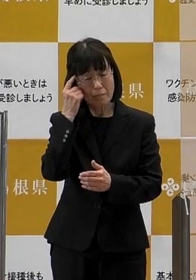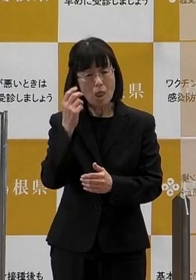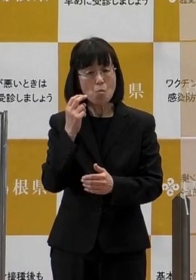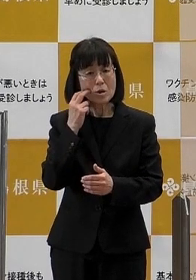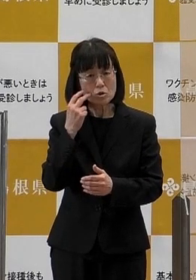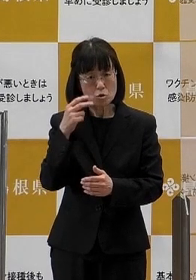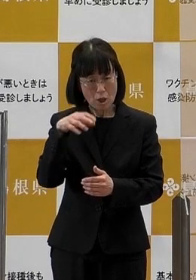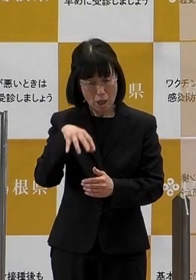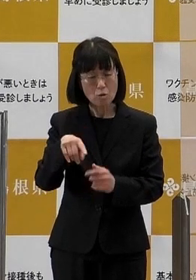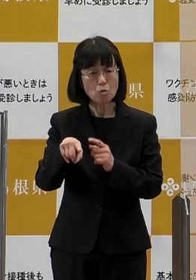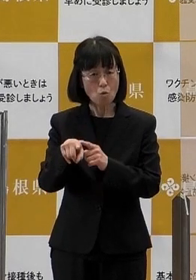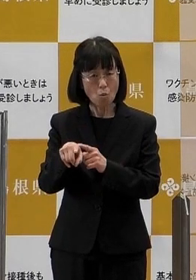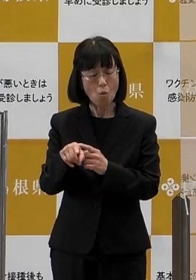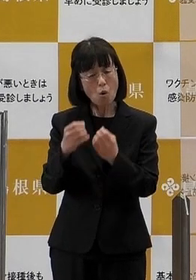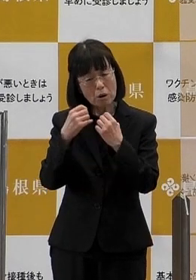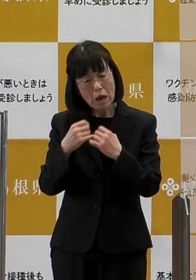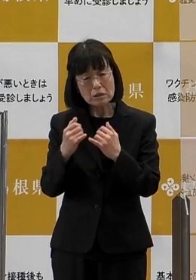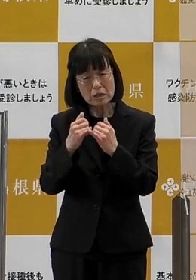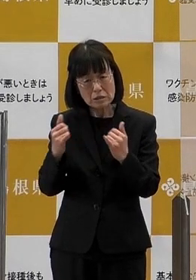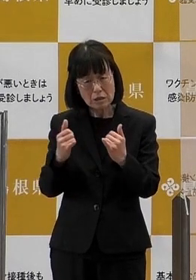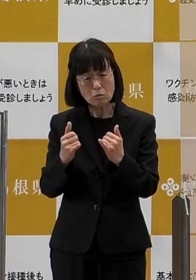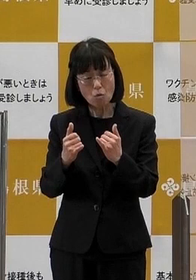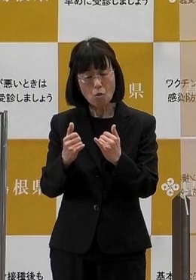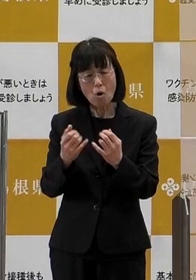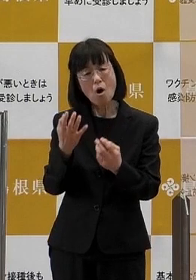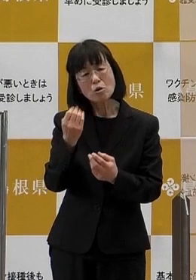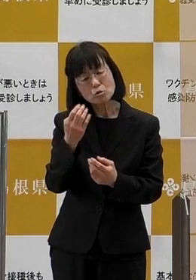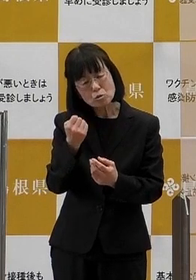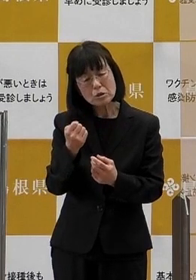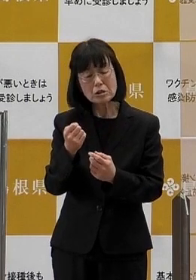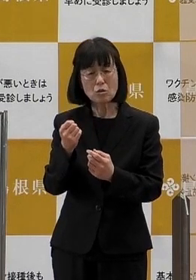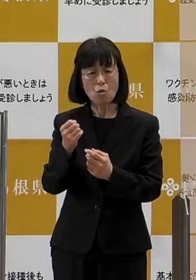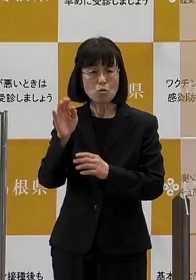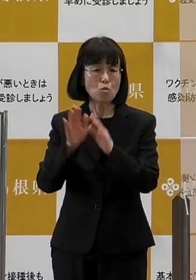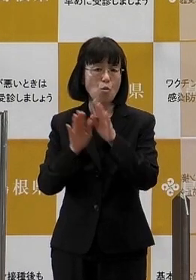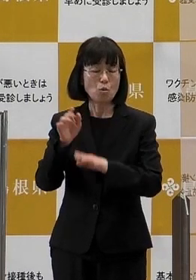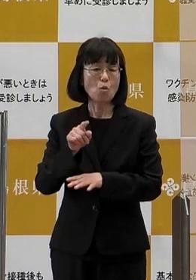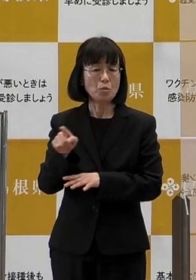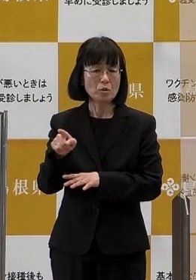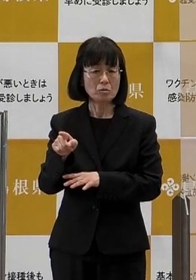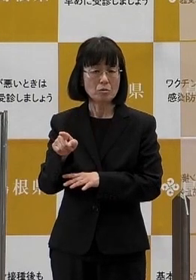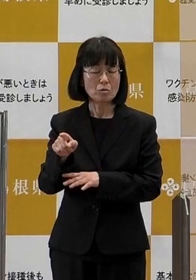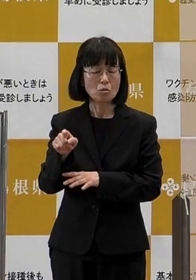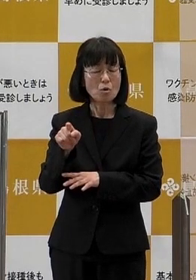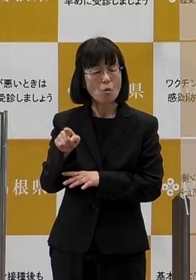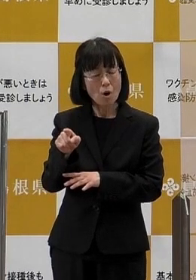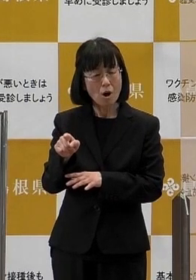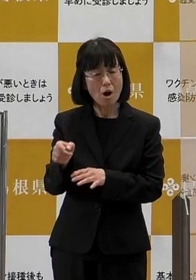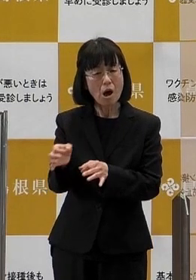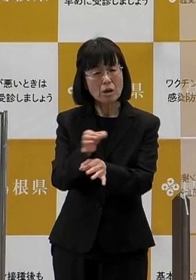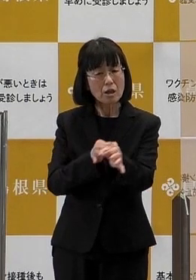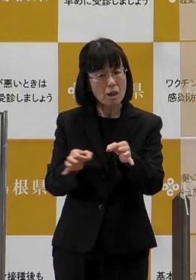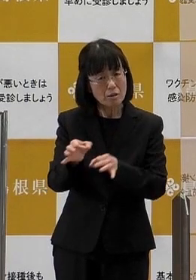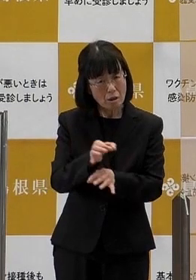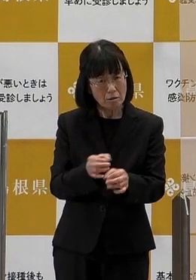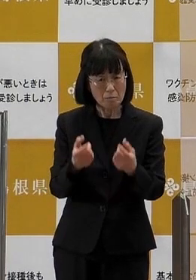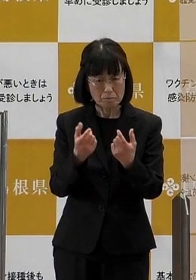のは、とてもとても経済が回っていくような、そんな数字では